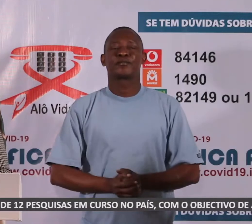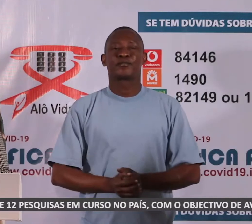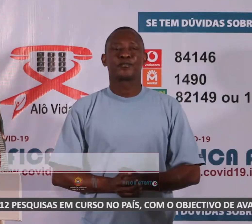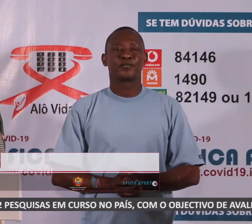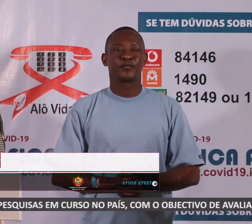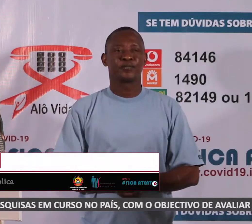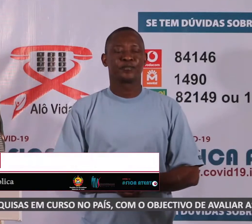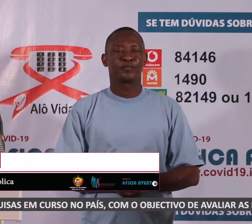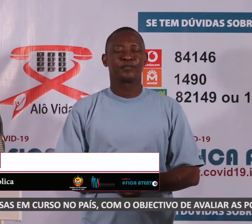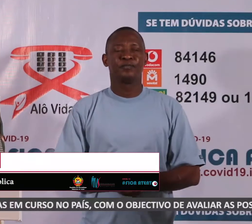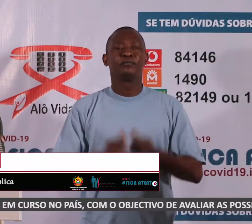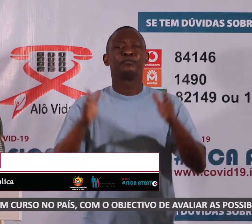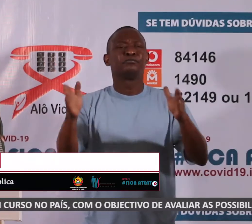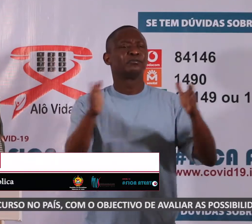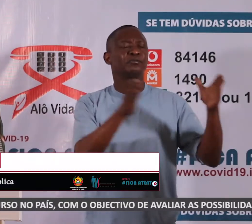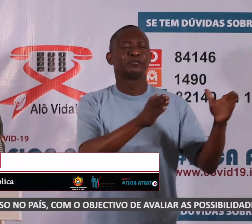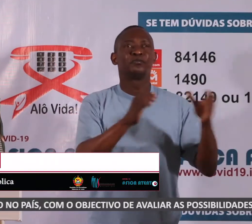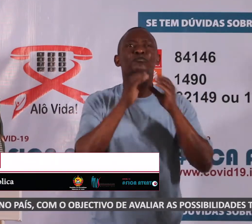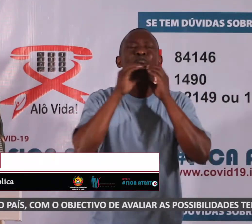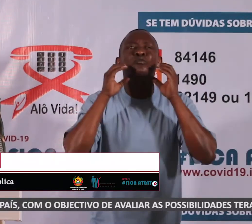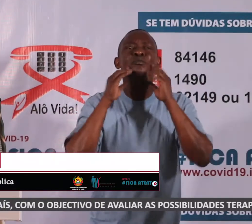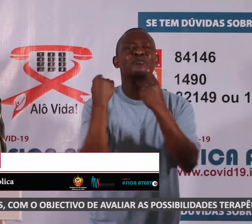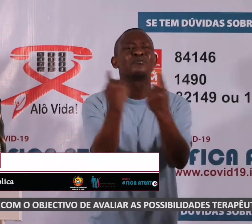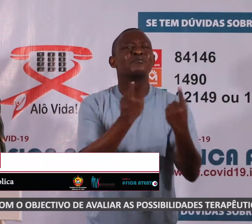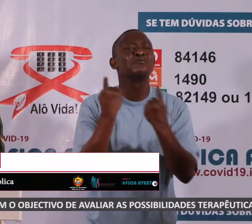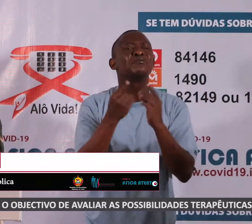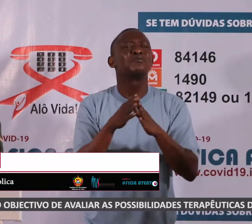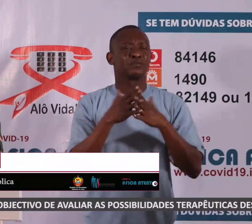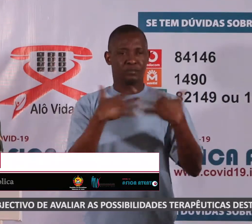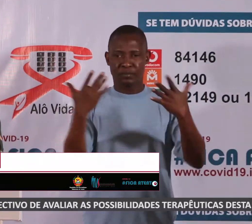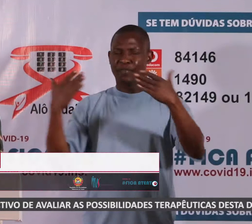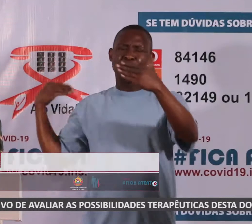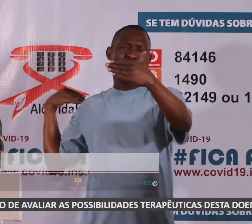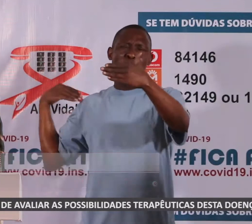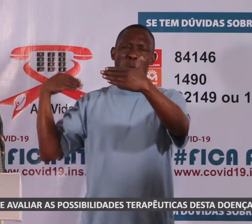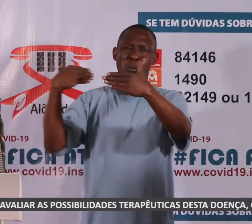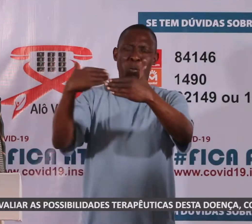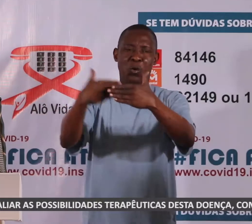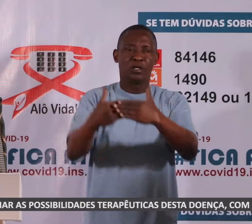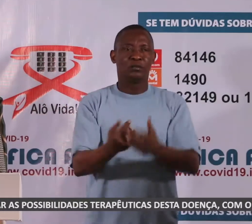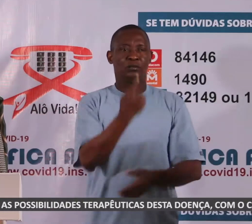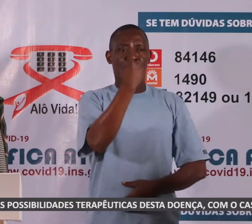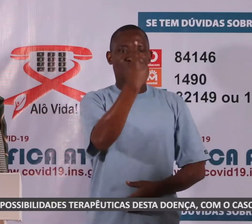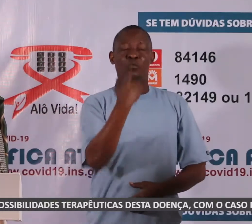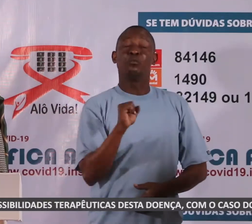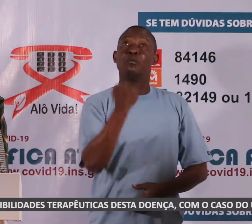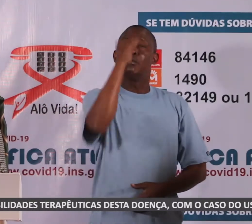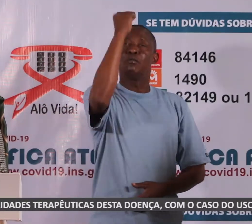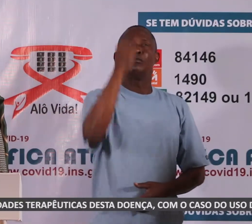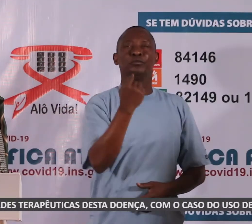Em nosso país, como é que nós estamos? Até o momento temos um cumulativo de